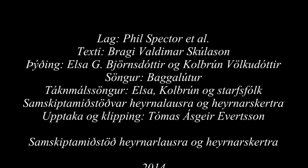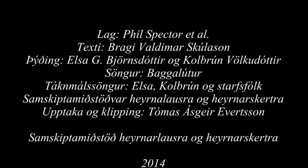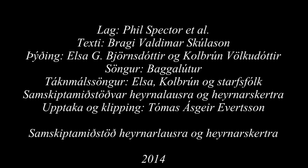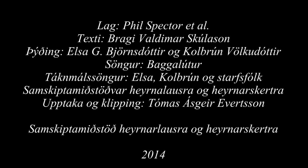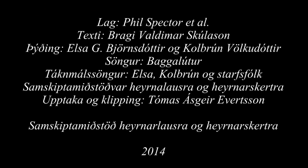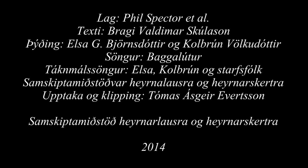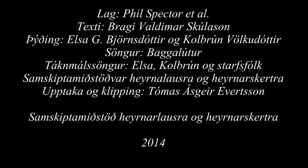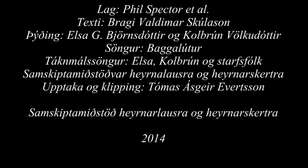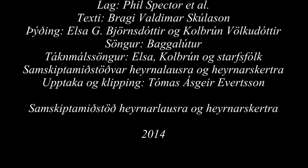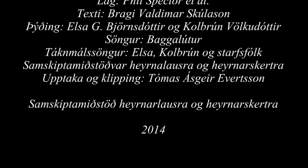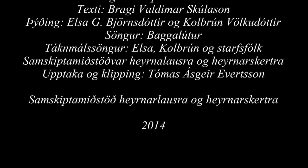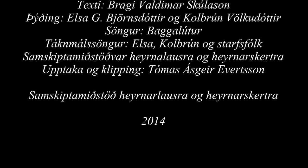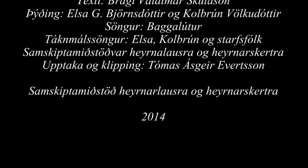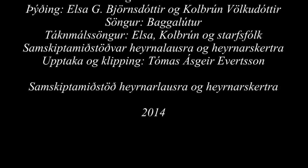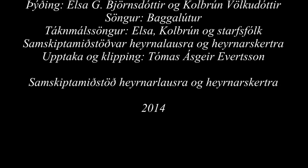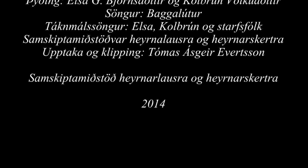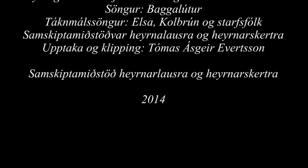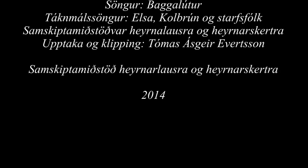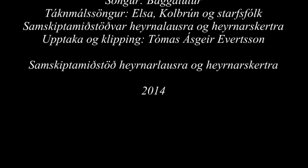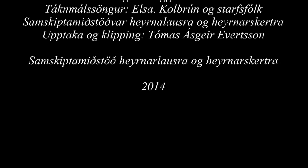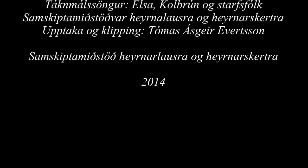Én nefnie ..